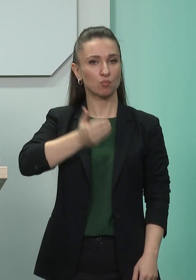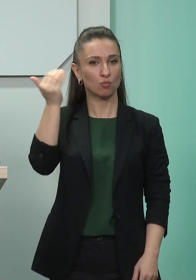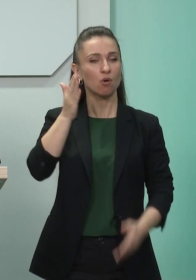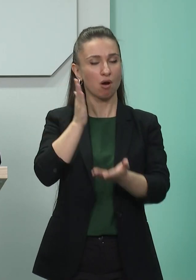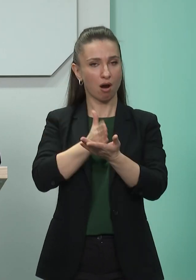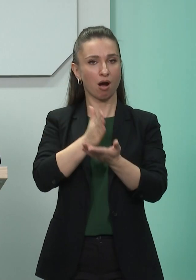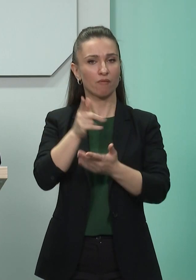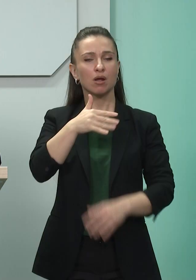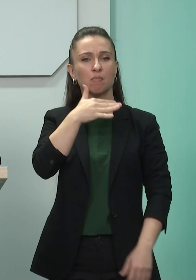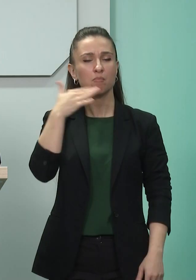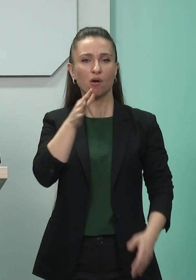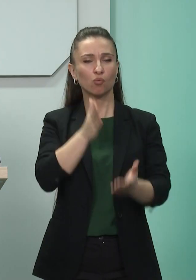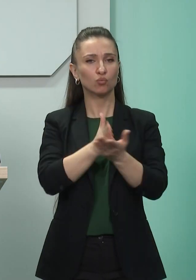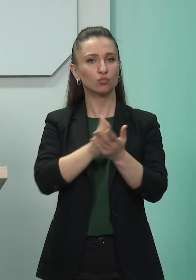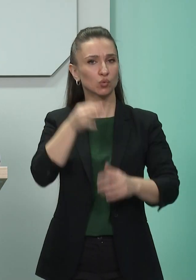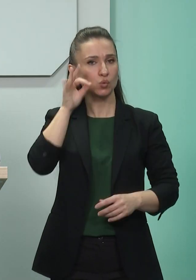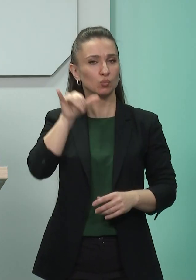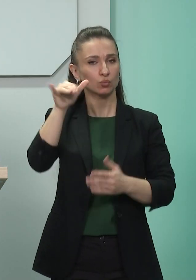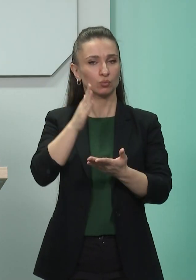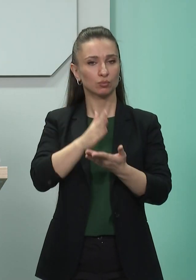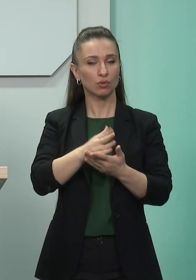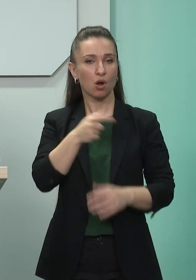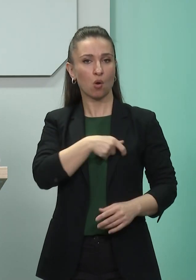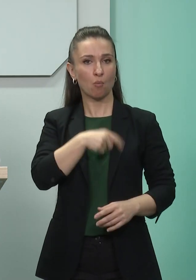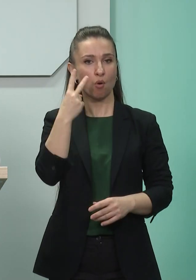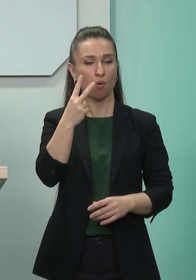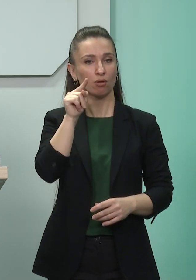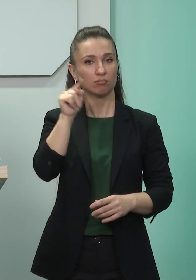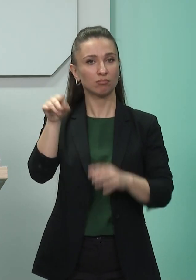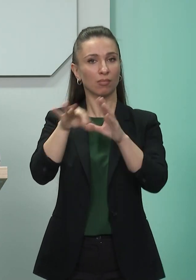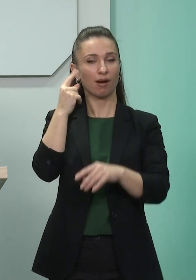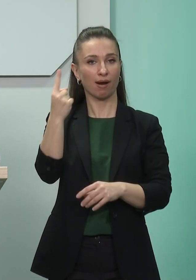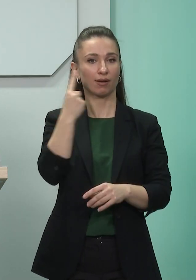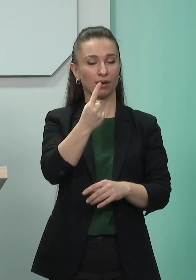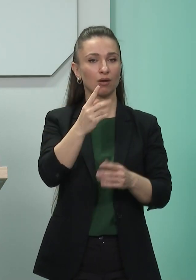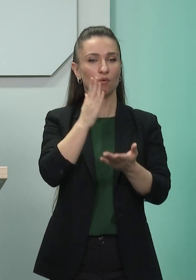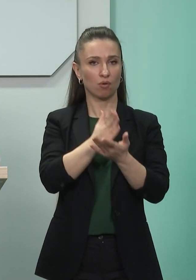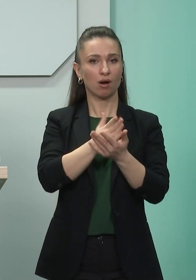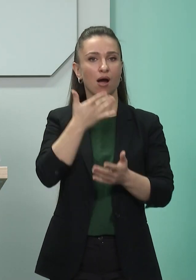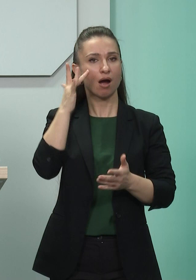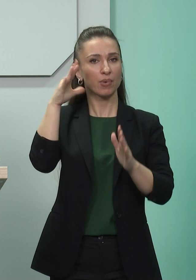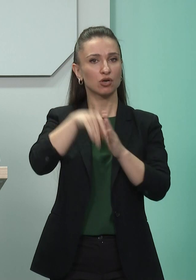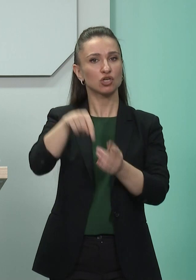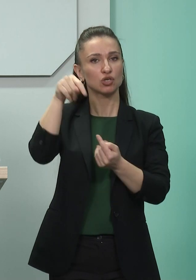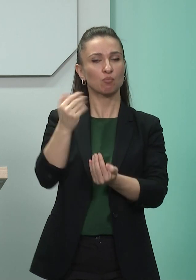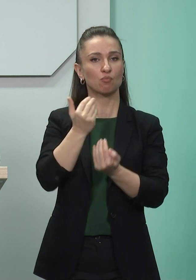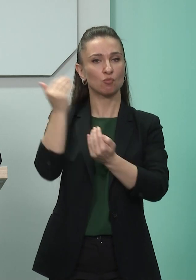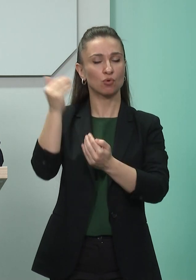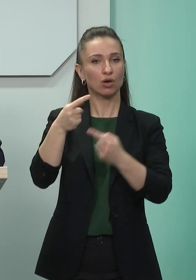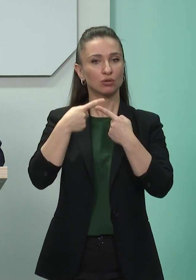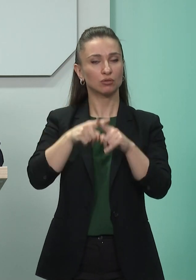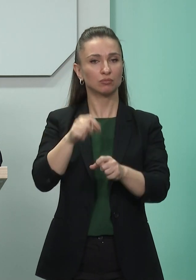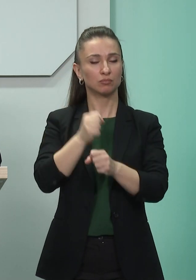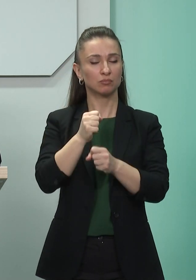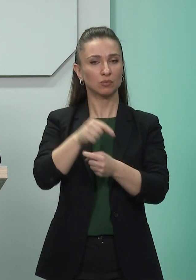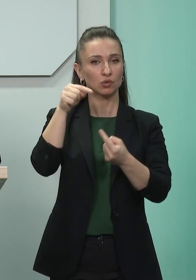შტატებში აქვს მრავალწლიანი გამოცდილება და იმ ორი კომპანიიდან ერთ-ერთია, რომელსაც გააჩნია ამერიკაში შესაბამისი